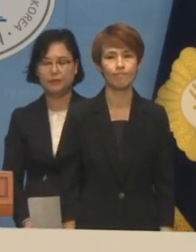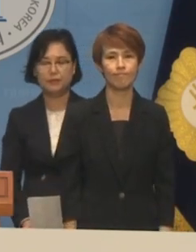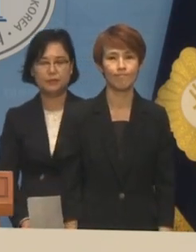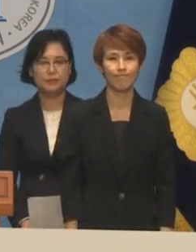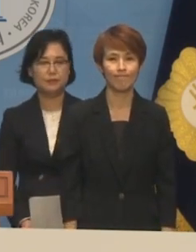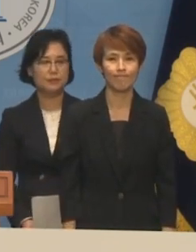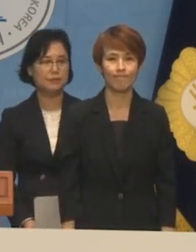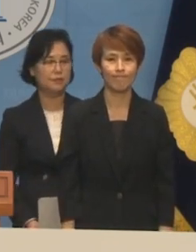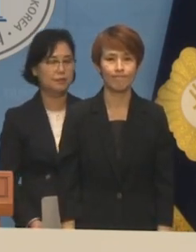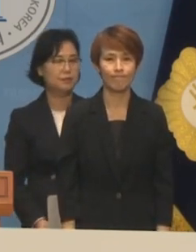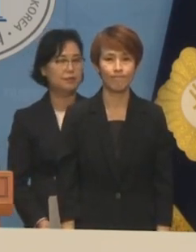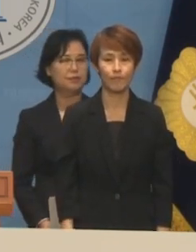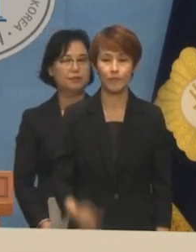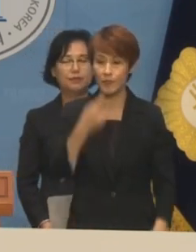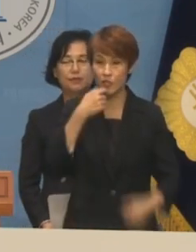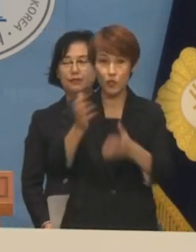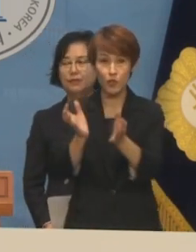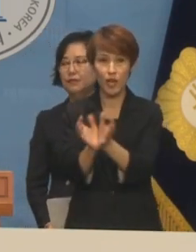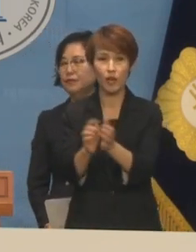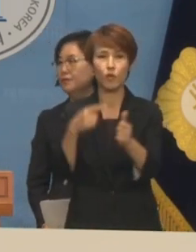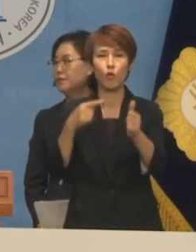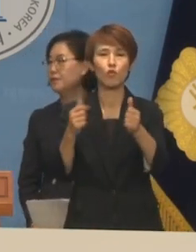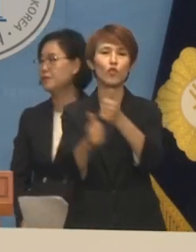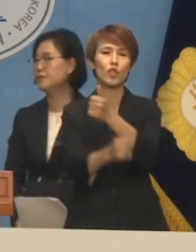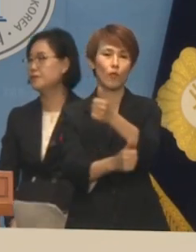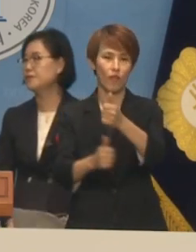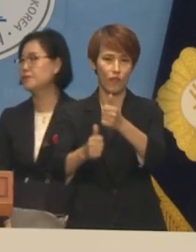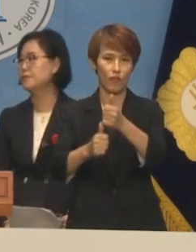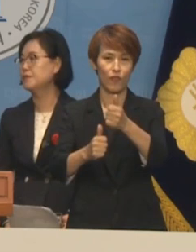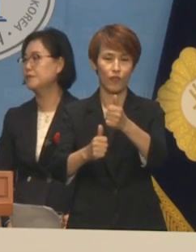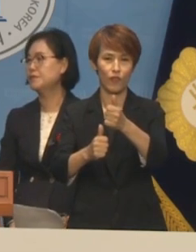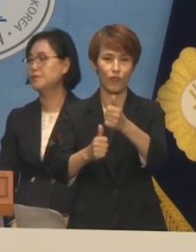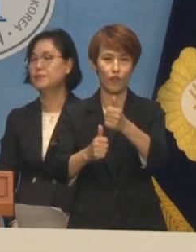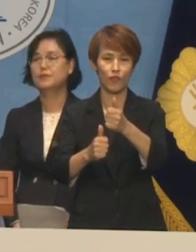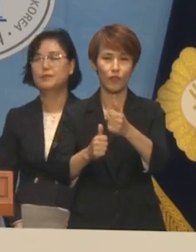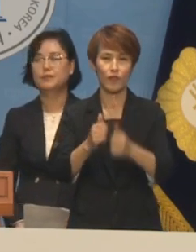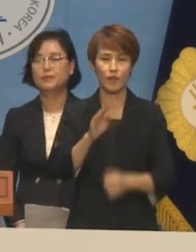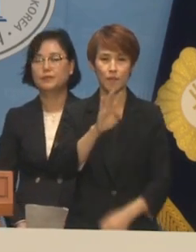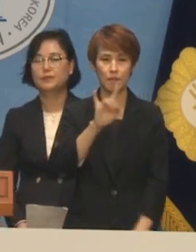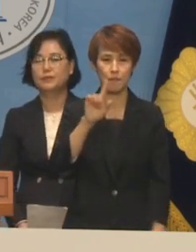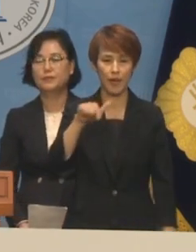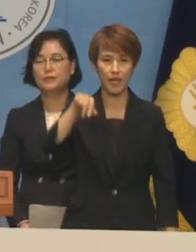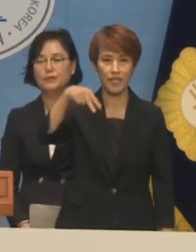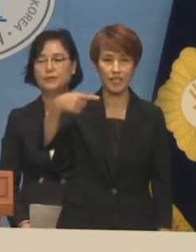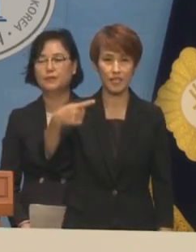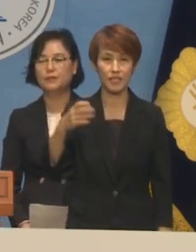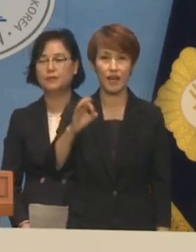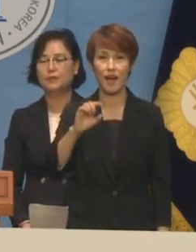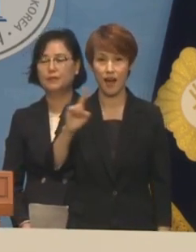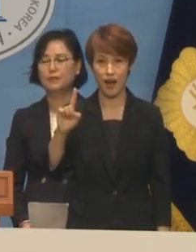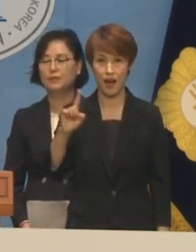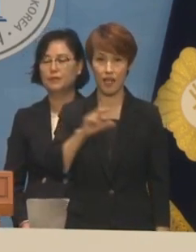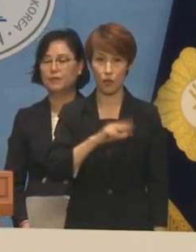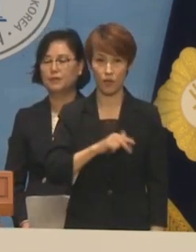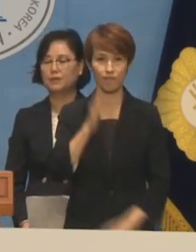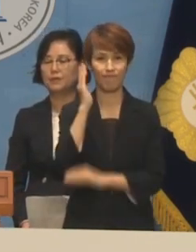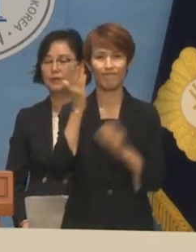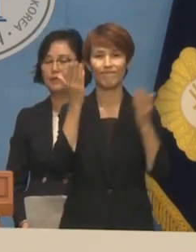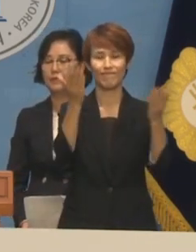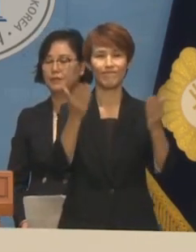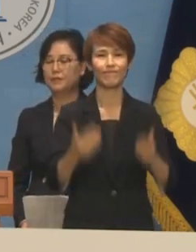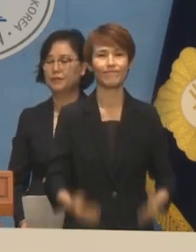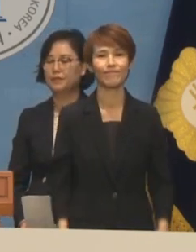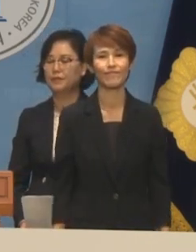예, 다음은 더불어민주당 교육위원으로 예정되어 있는 백승아 의원님께서도 모두 발언해